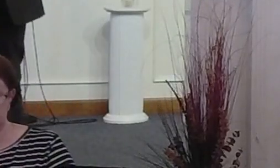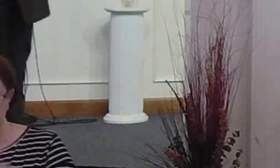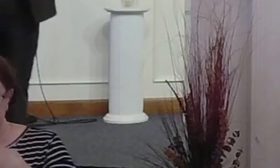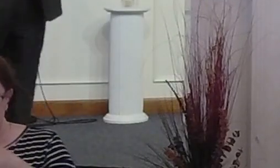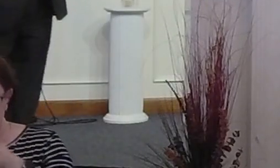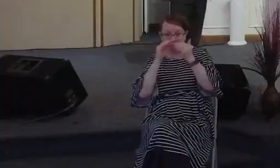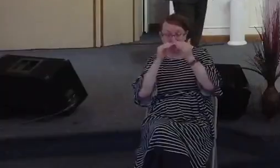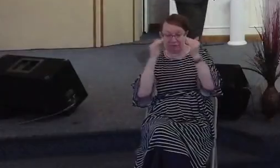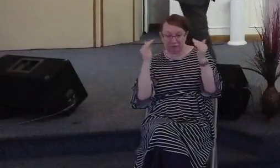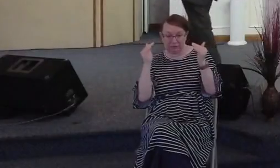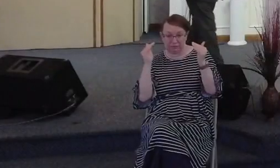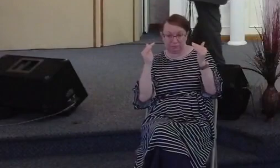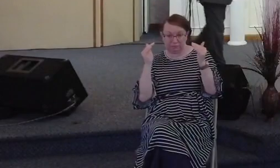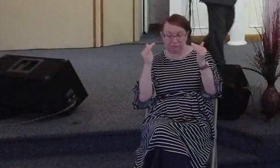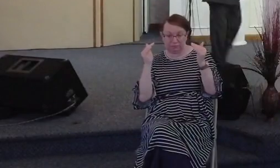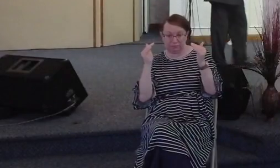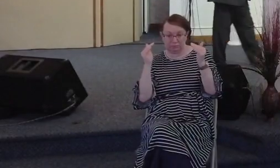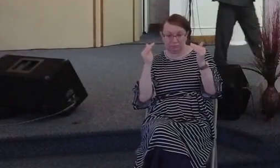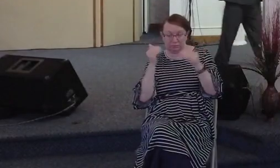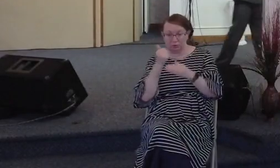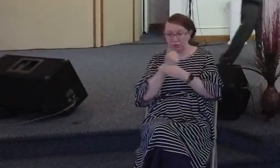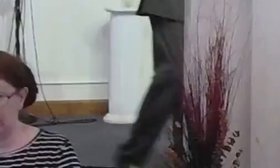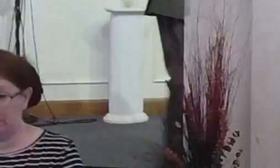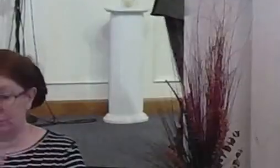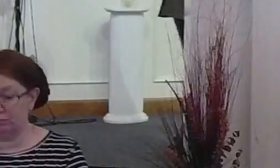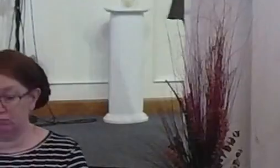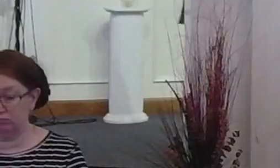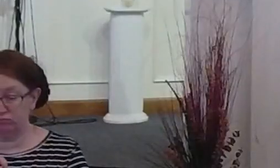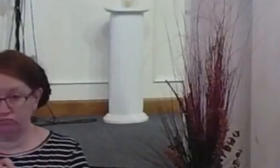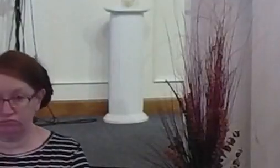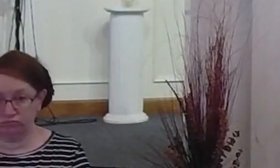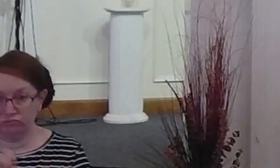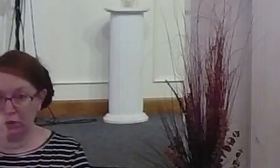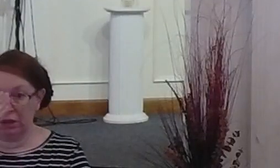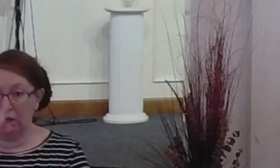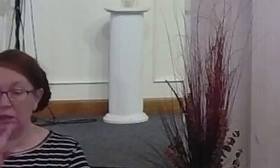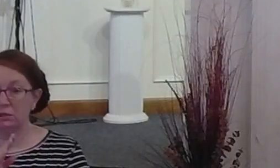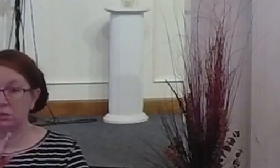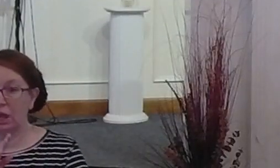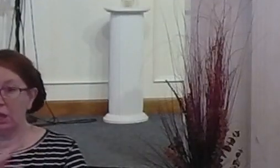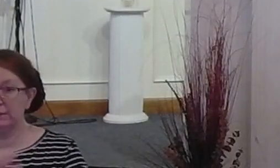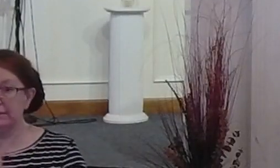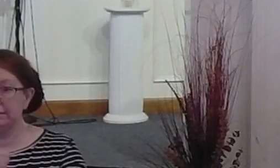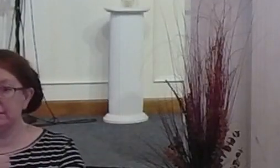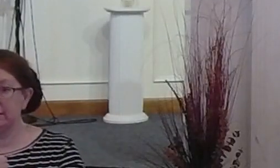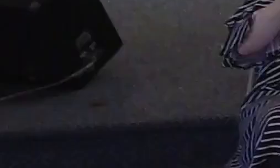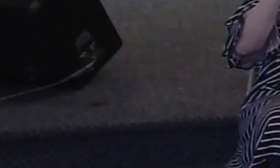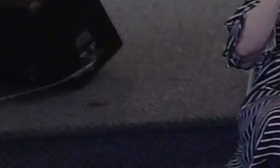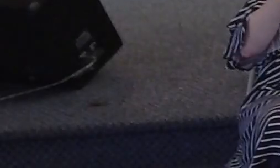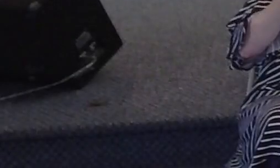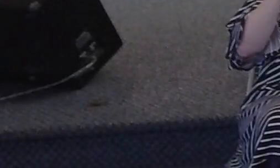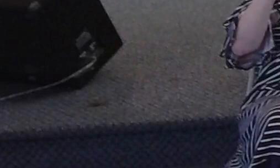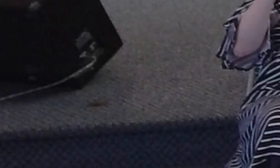Pero este hombre está hablando desde el cielo para él. Y Dios construyó